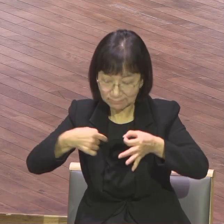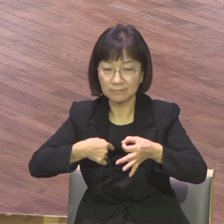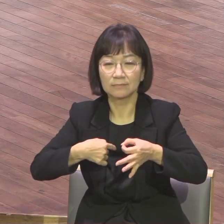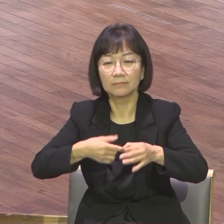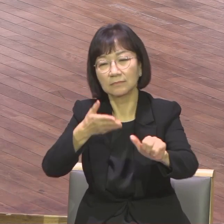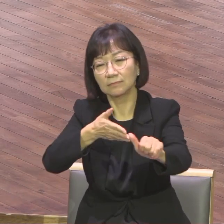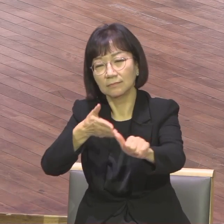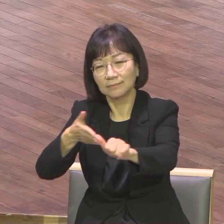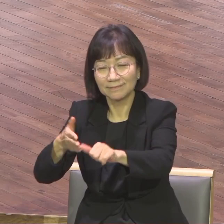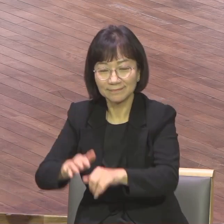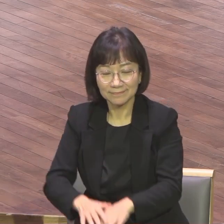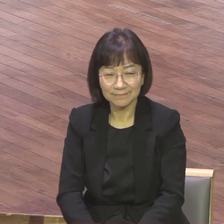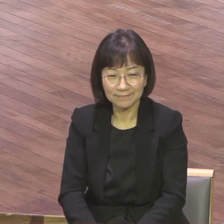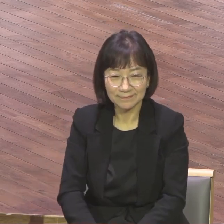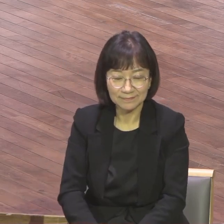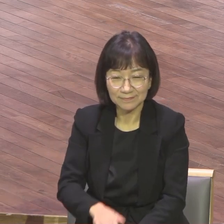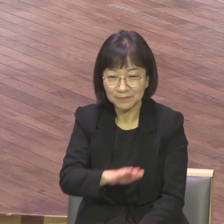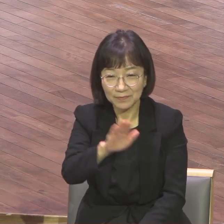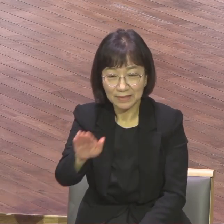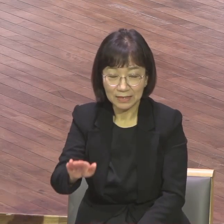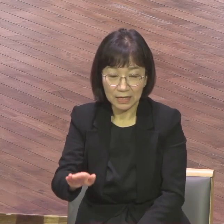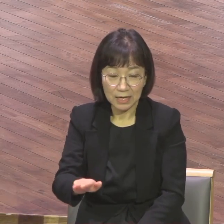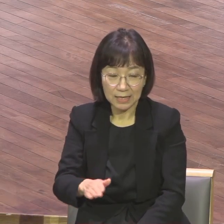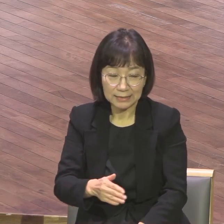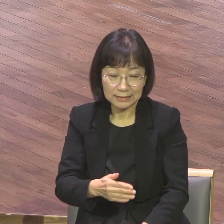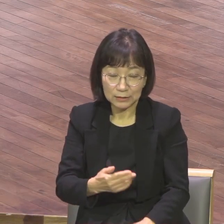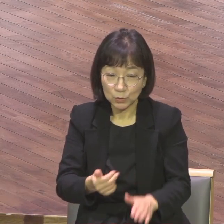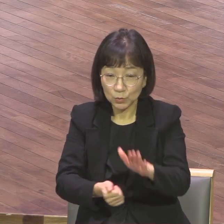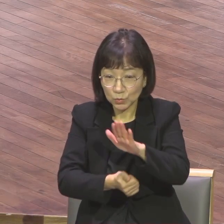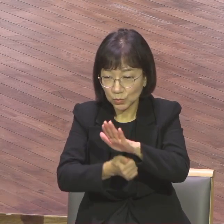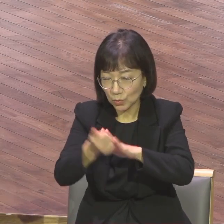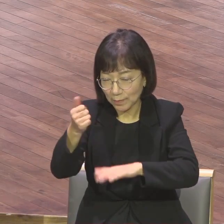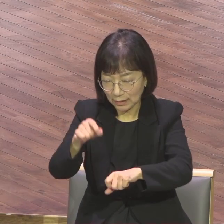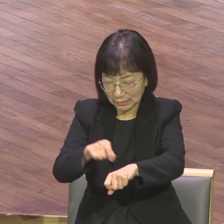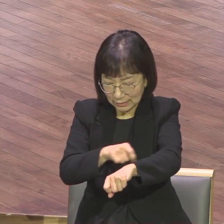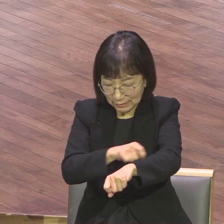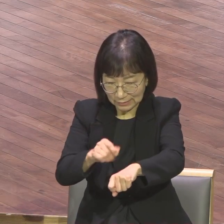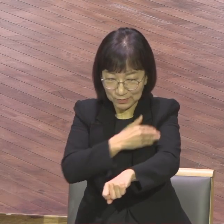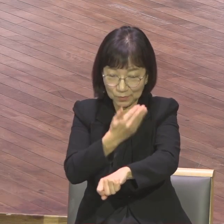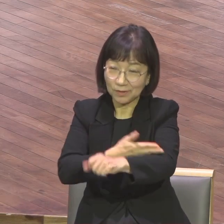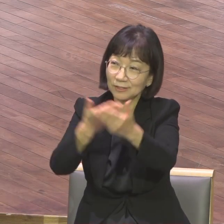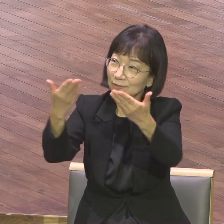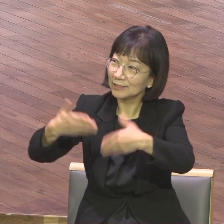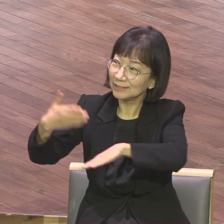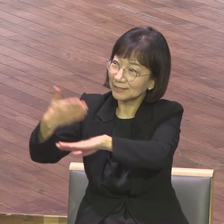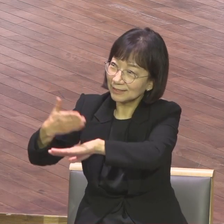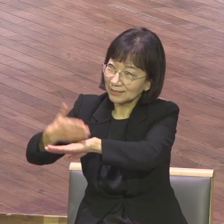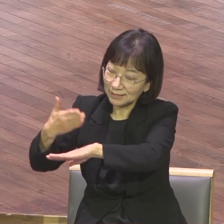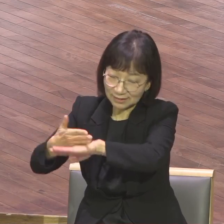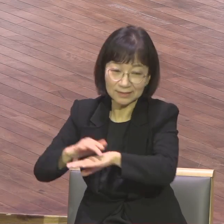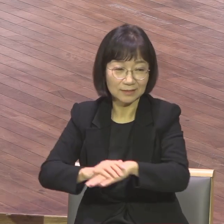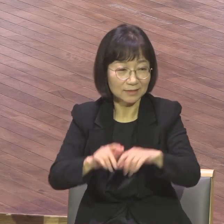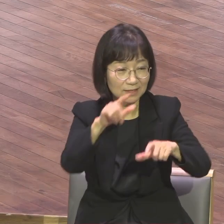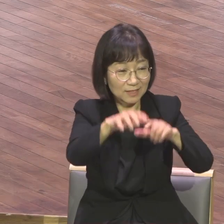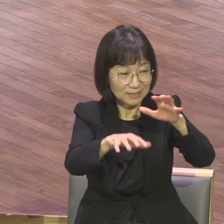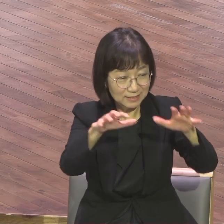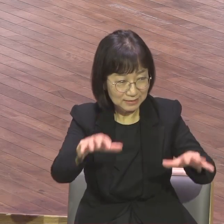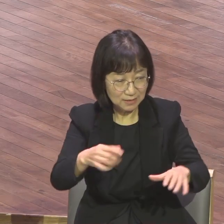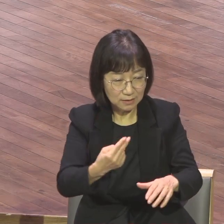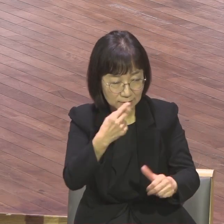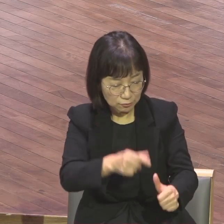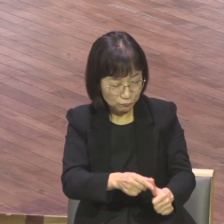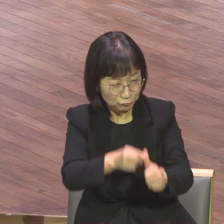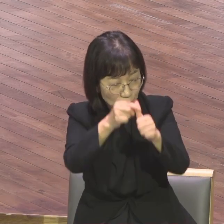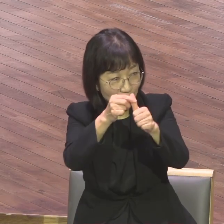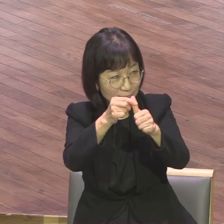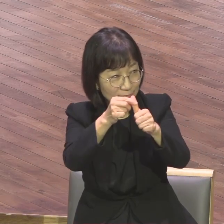영계 전 성도는 산 소망의 특권을 주신 하나님께 감사하고 현장에서 생명 구원의 절대 망대성은